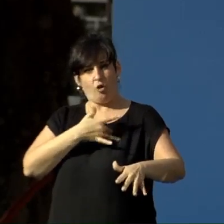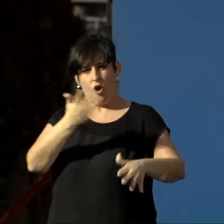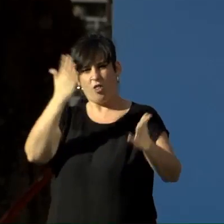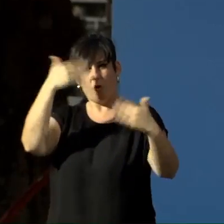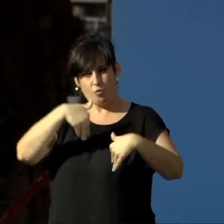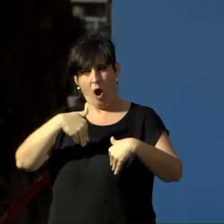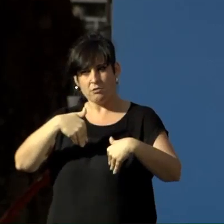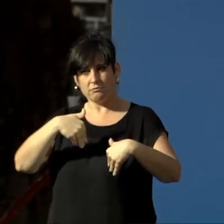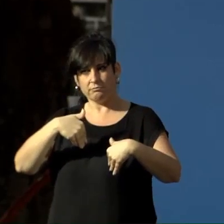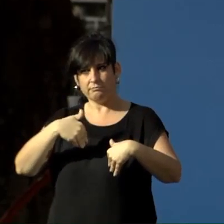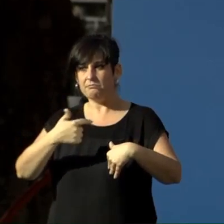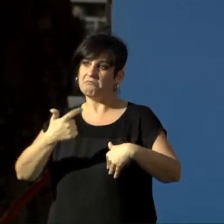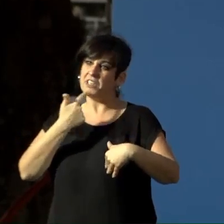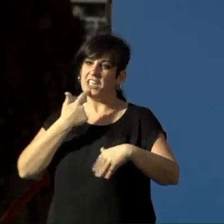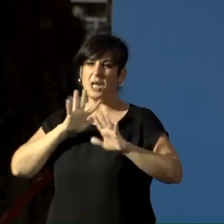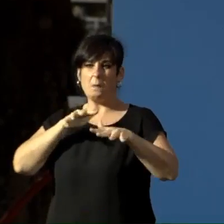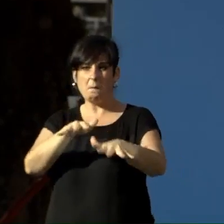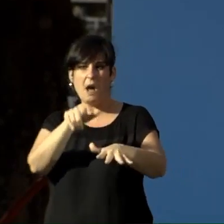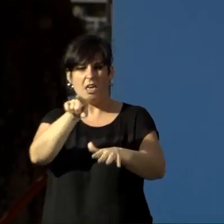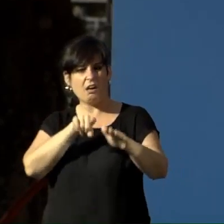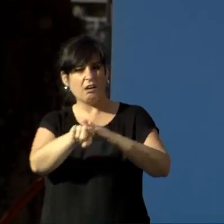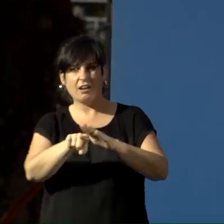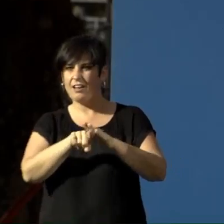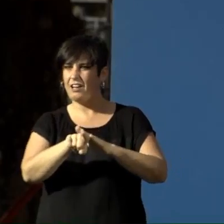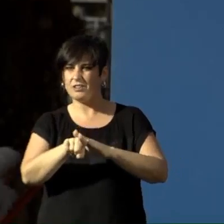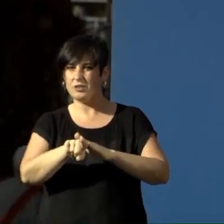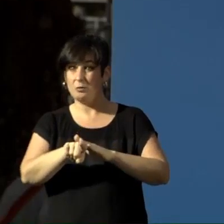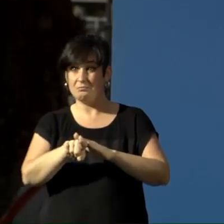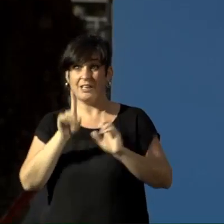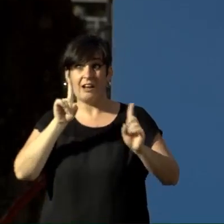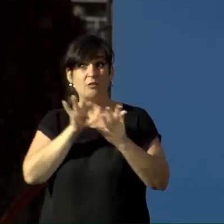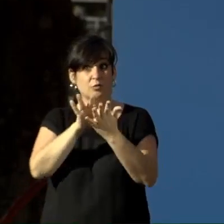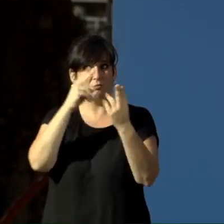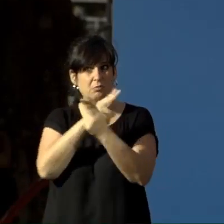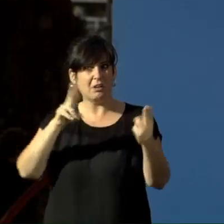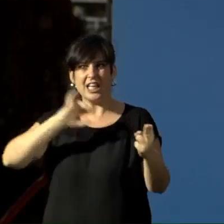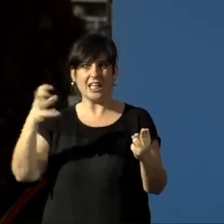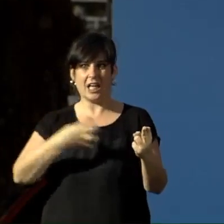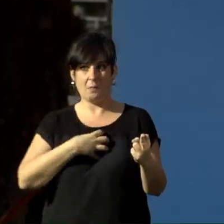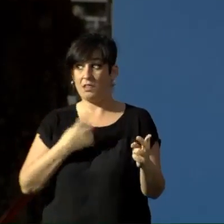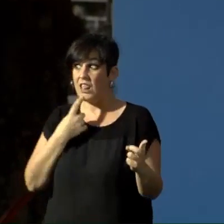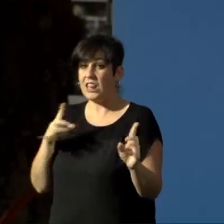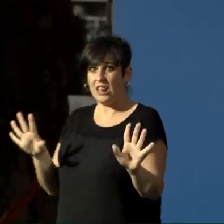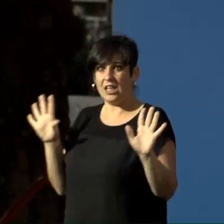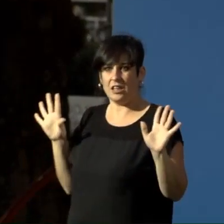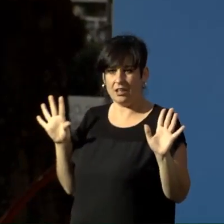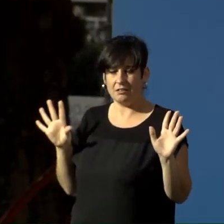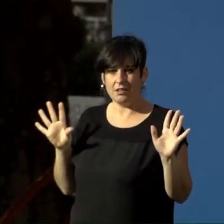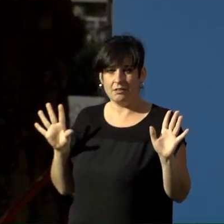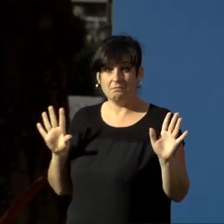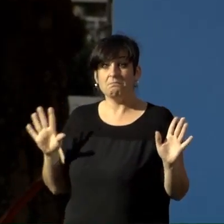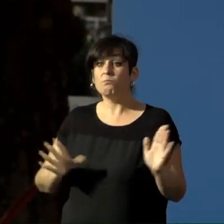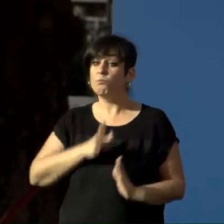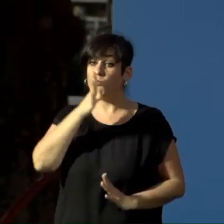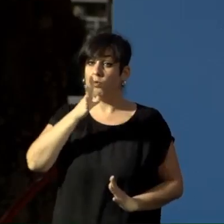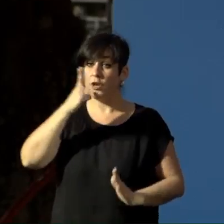das mareas non son quen de xestionar os servizos públicos. Por iso, mentres o goberno do señor